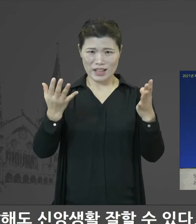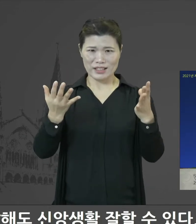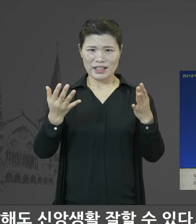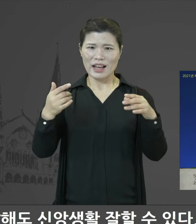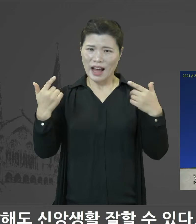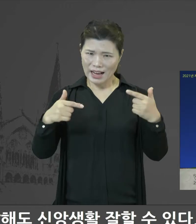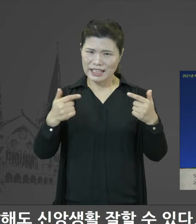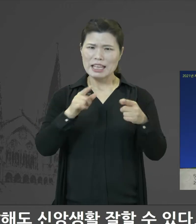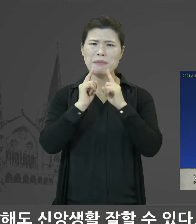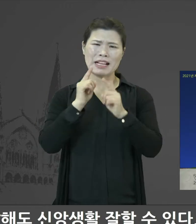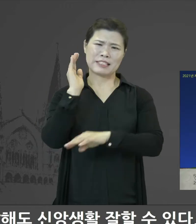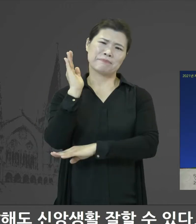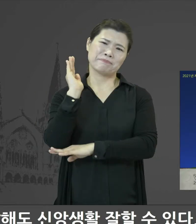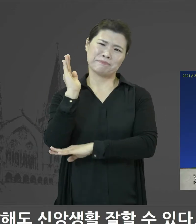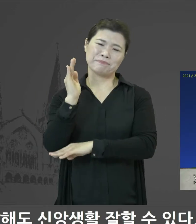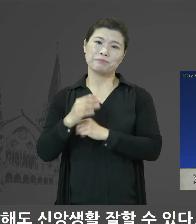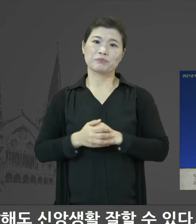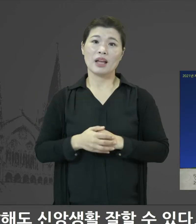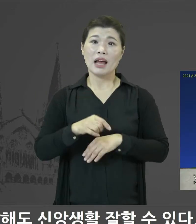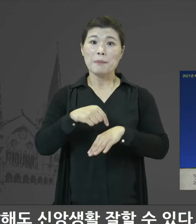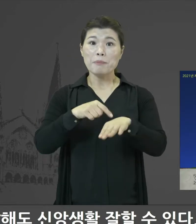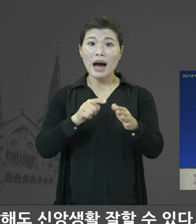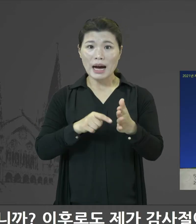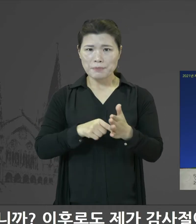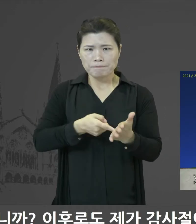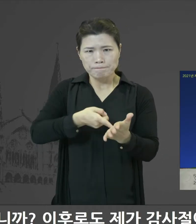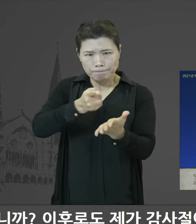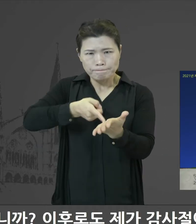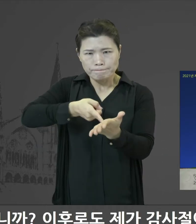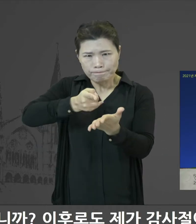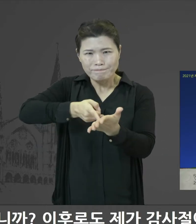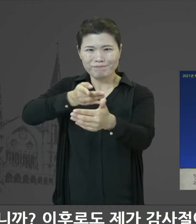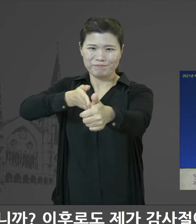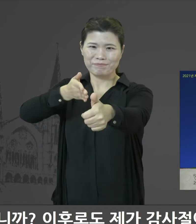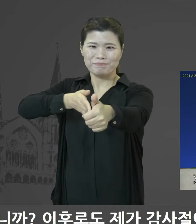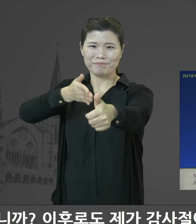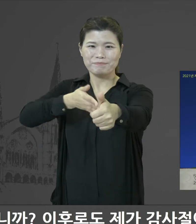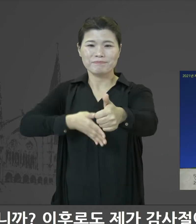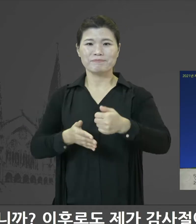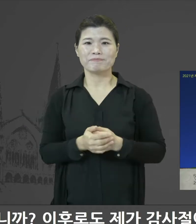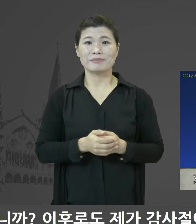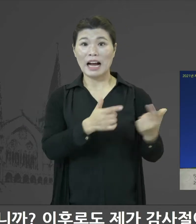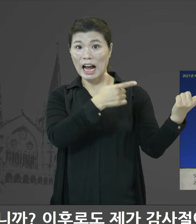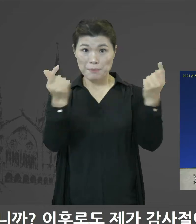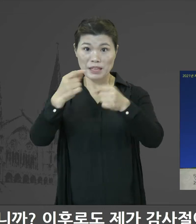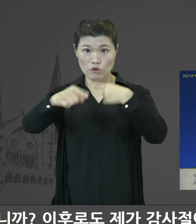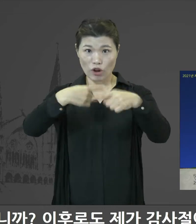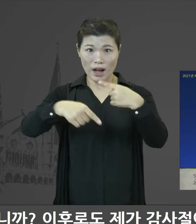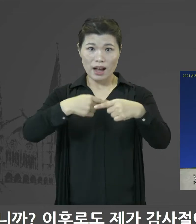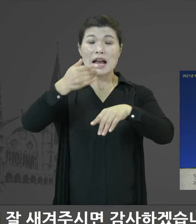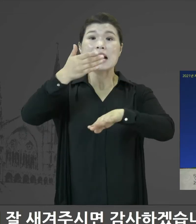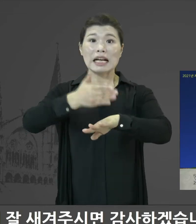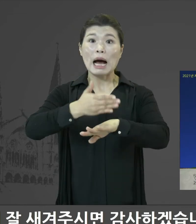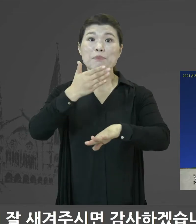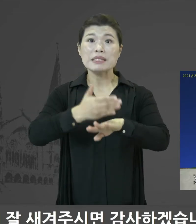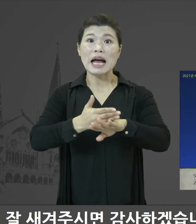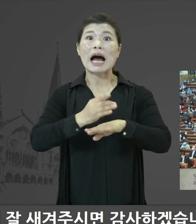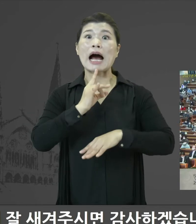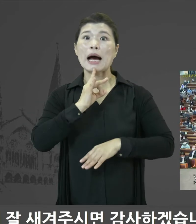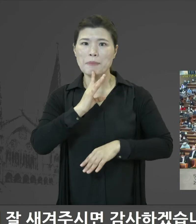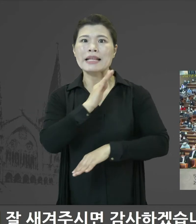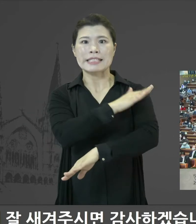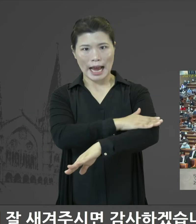드리려 하는데 마음판에 잘 새겨주시면 좋겠습니다. 한번 따라 하십시다. 감사만 잘해도